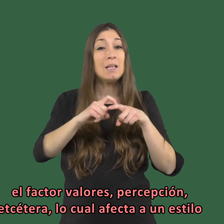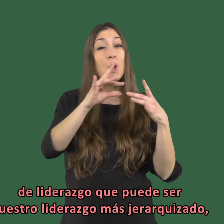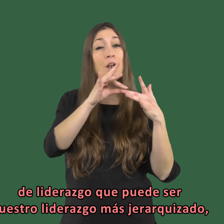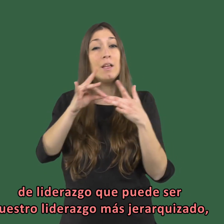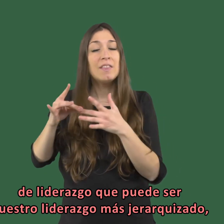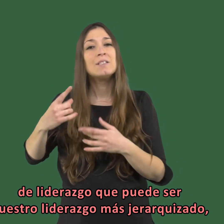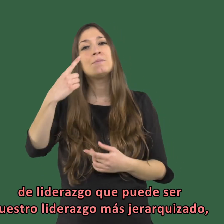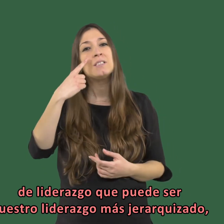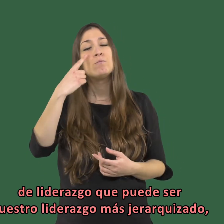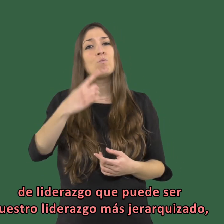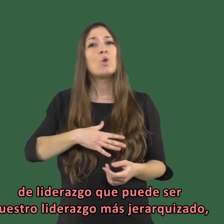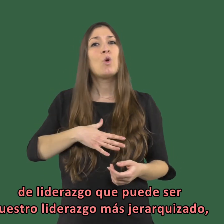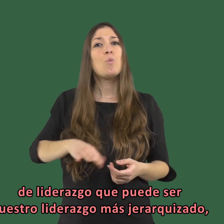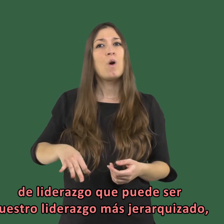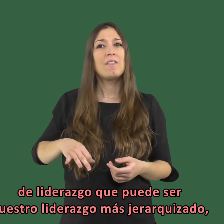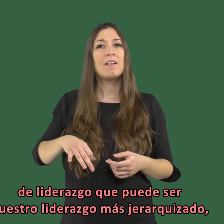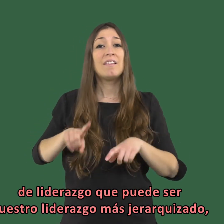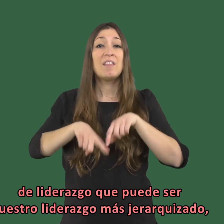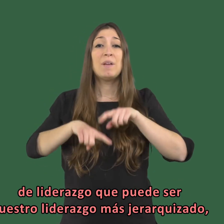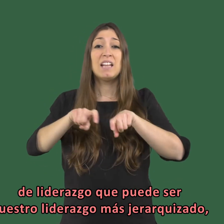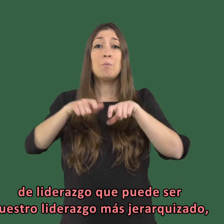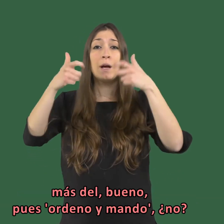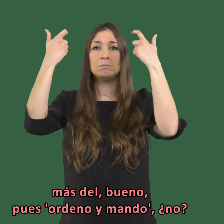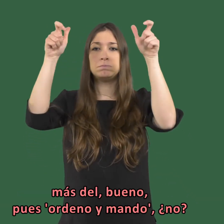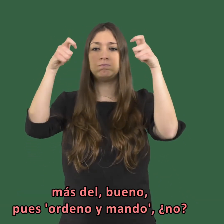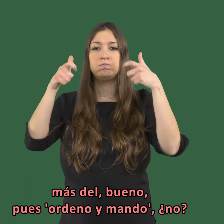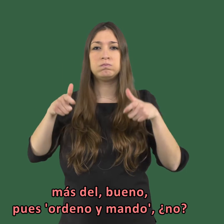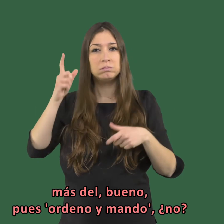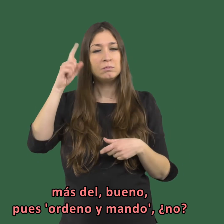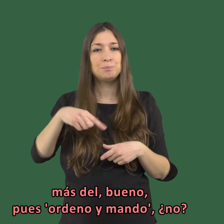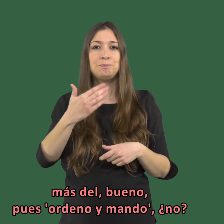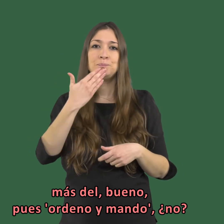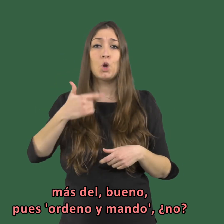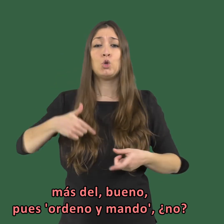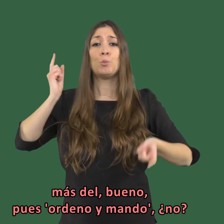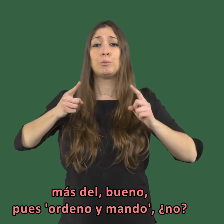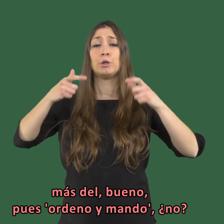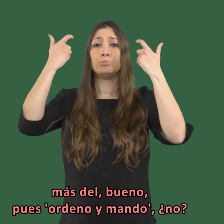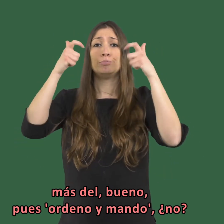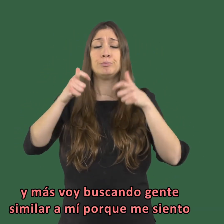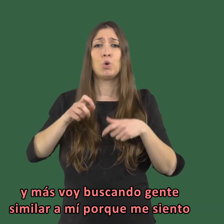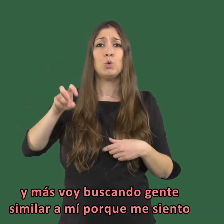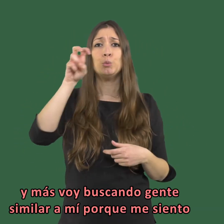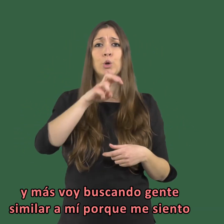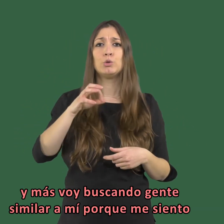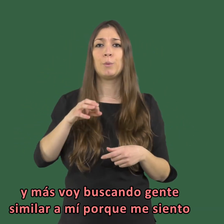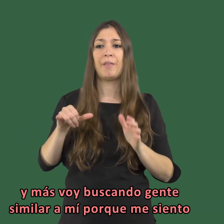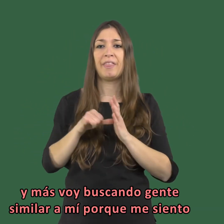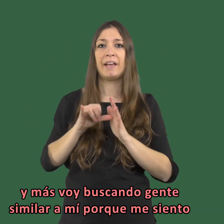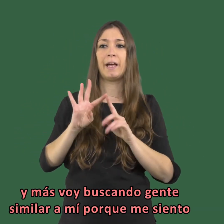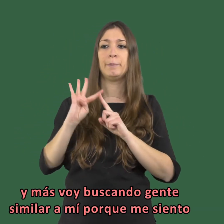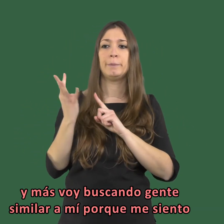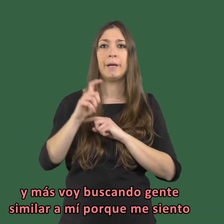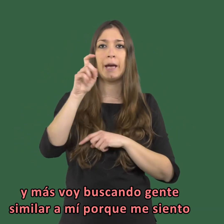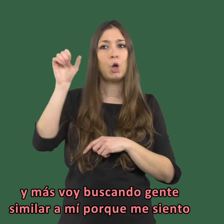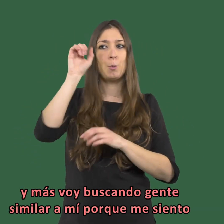estilo de liderazgo que puede ser un estilo de liderazgo más jerarquizado, más del, bueno, pues ordeno y mando, ¿no? Y más voy buscando